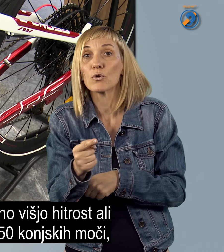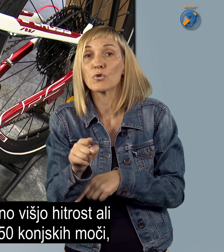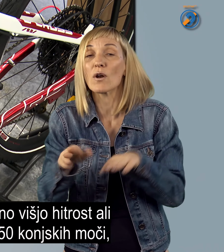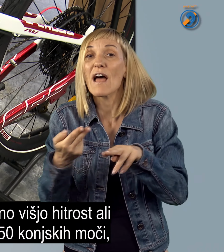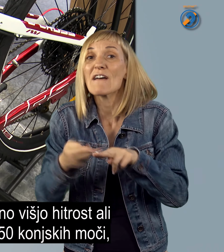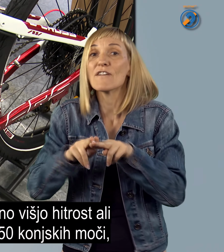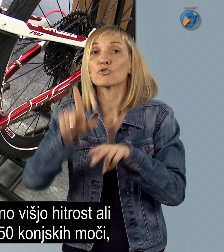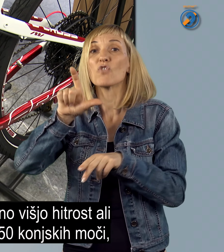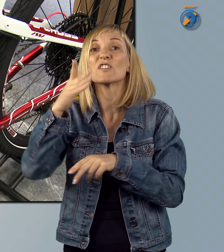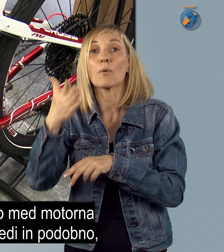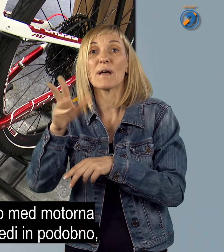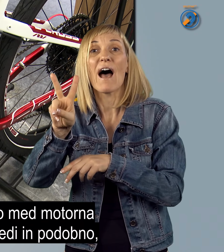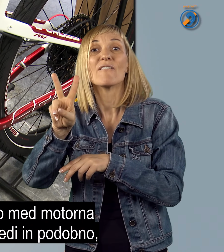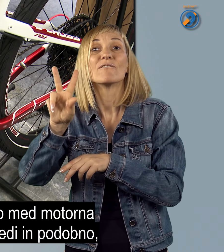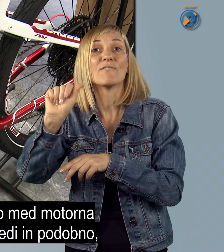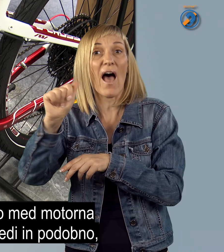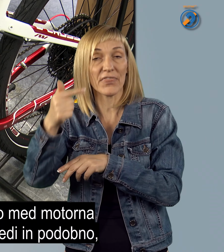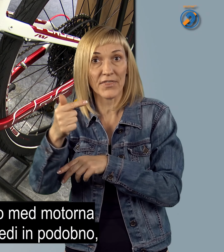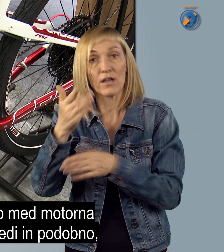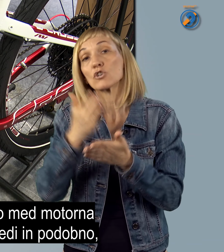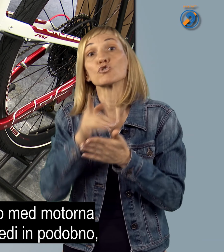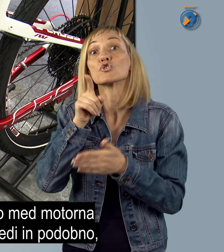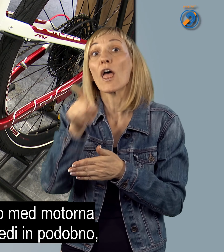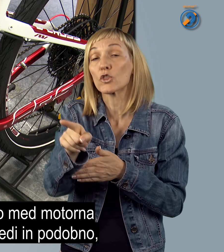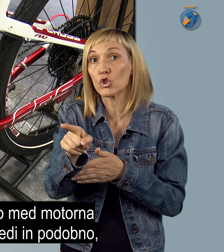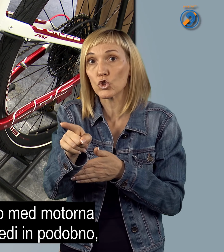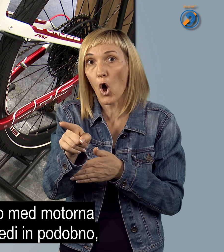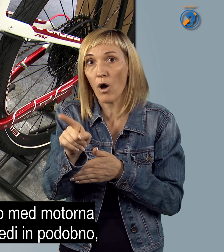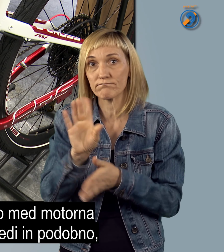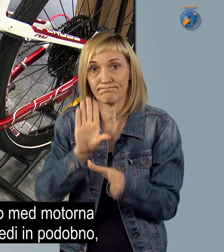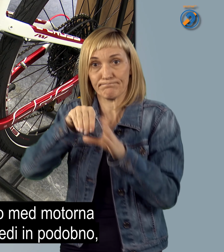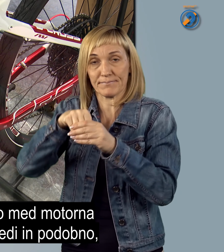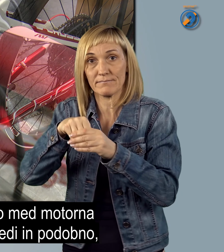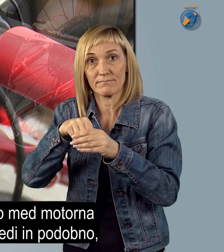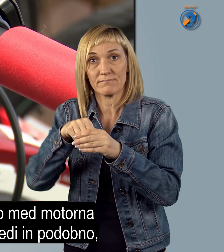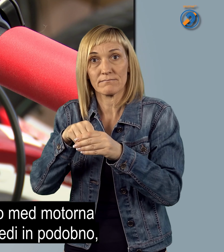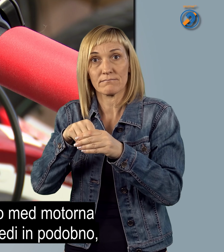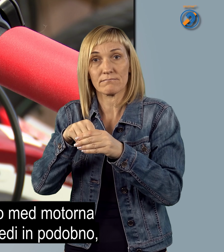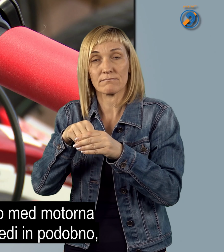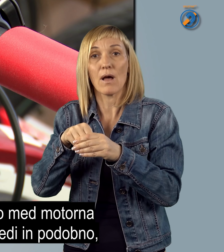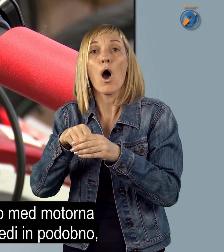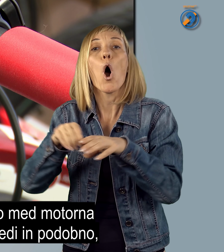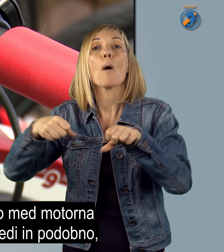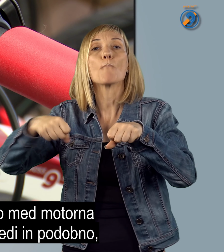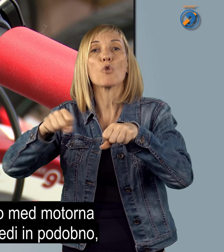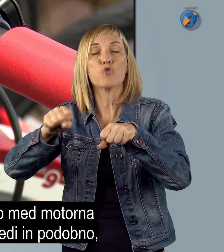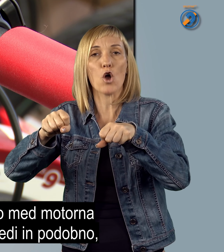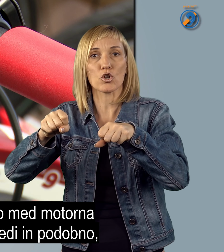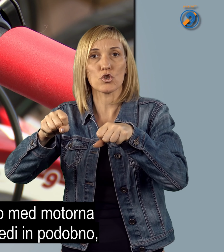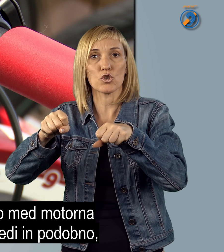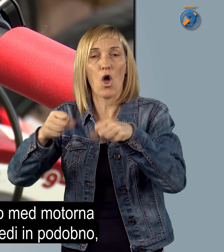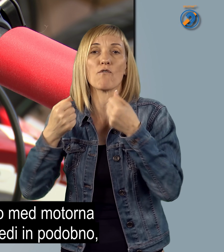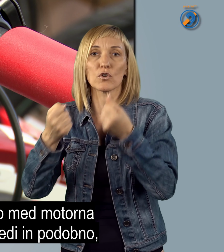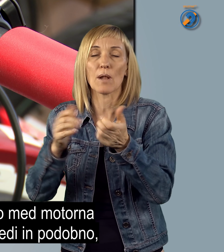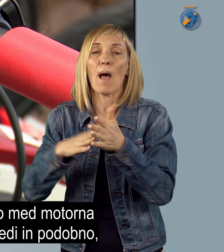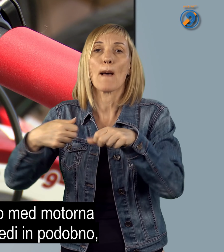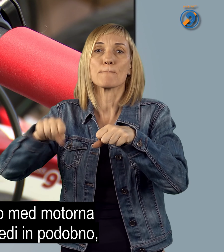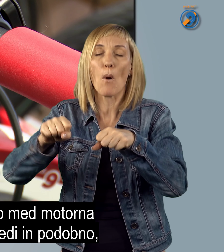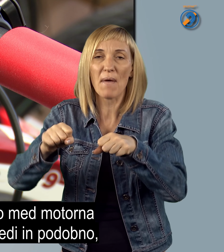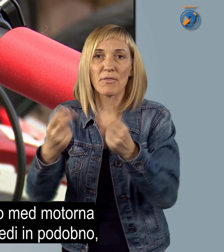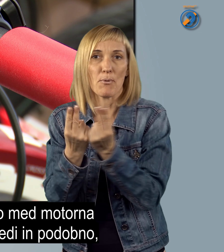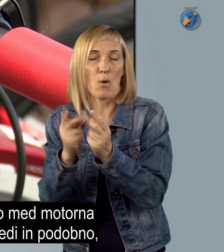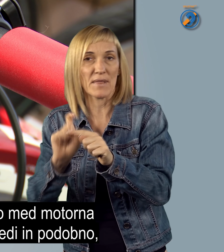W, potem pa v bistvu že pade ta skupina koles med motorna vozila,